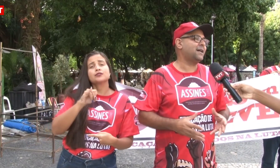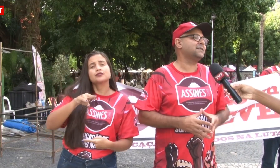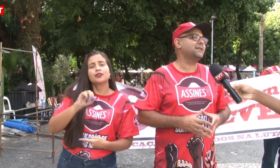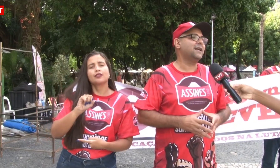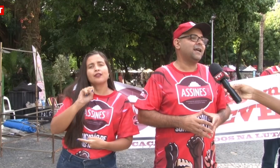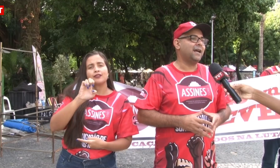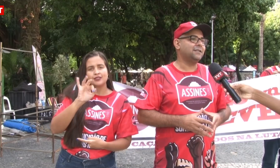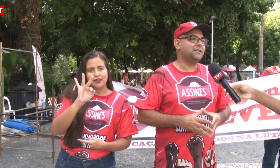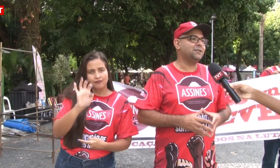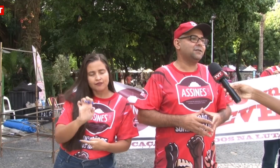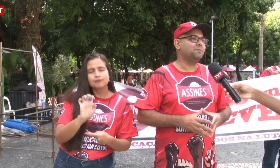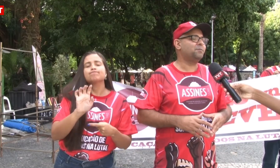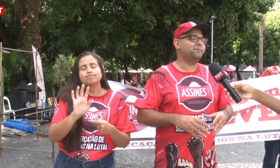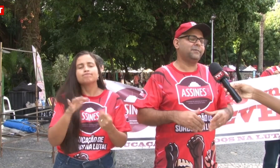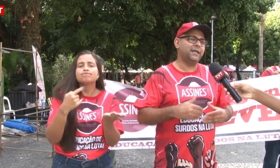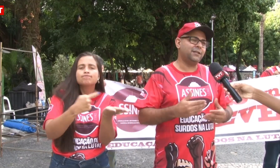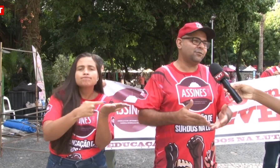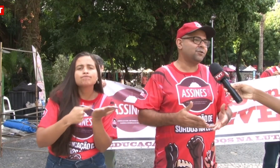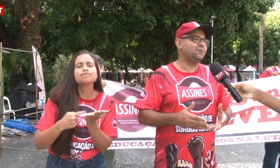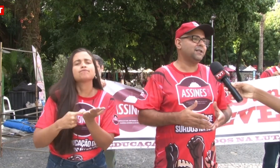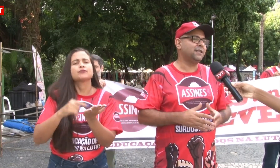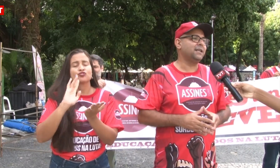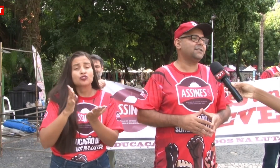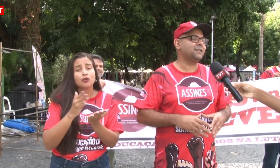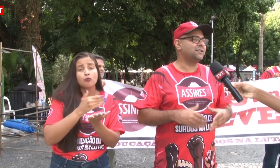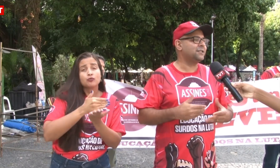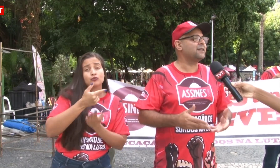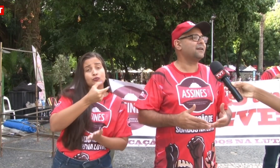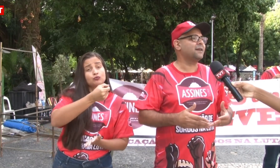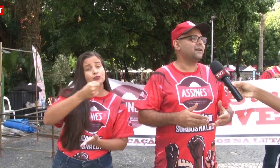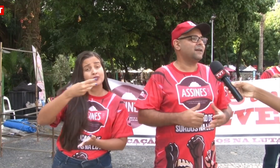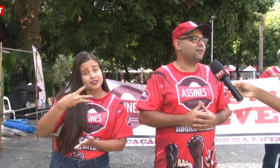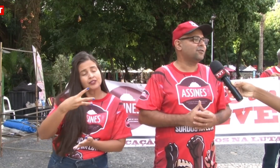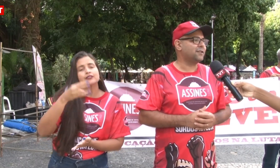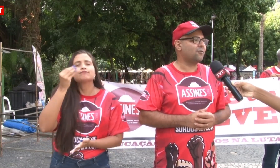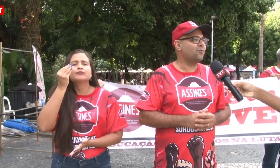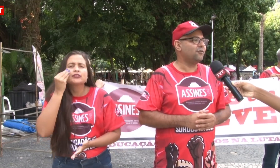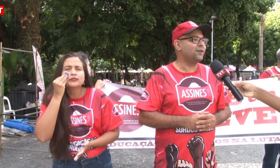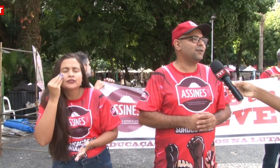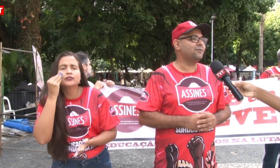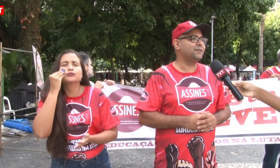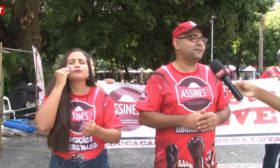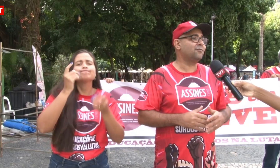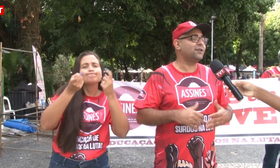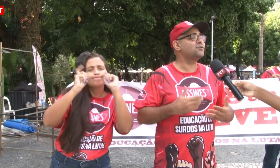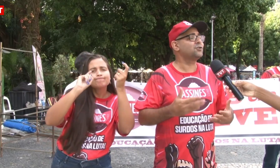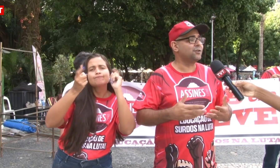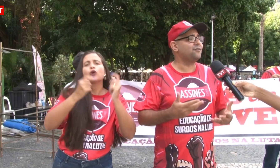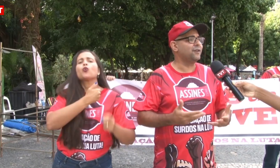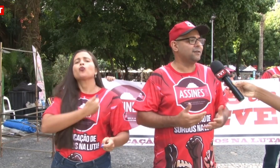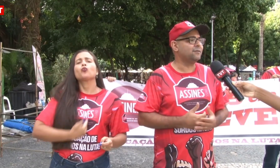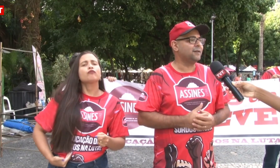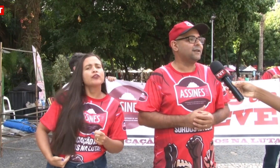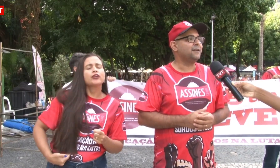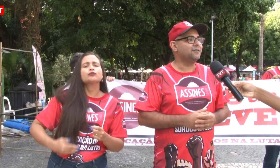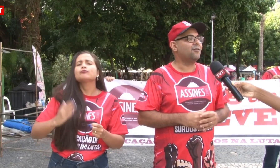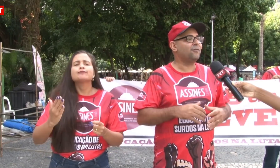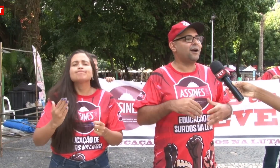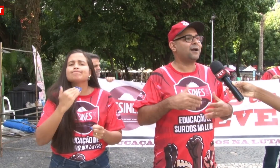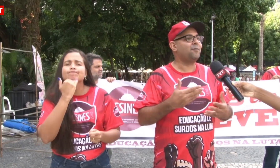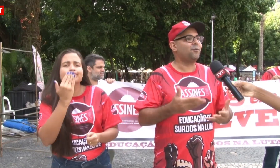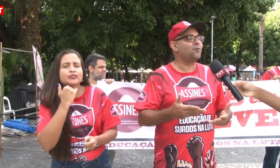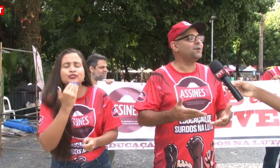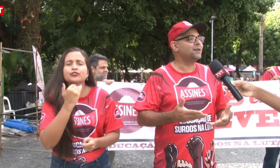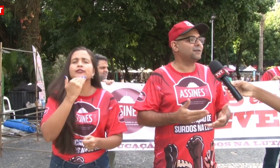com suas bases, a gente, desde 2003, que a gente tenta negociar com o governo e não tem surtido efeito.